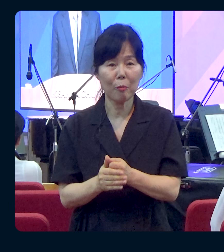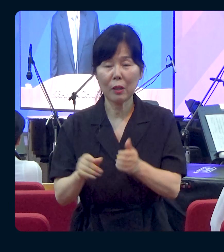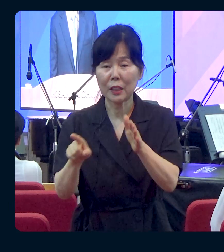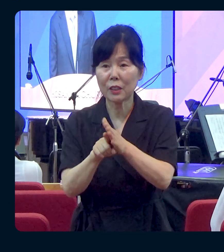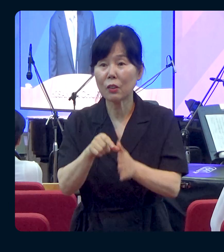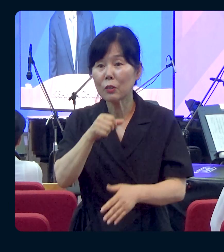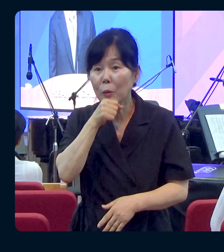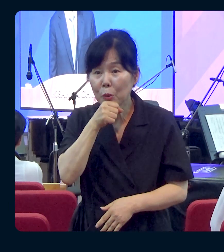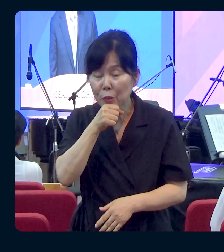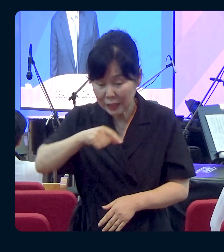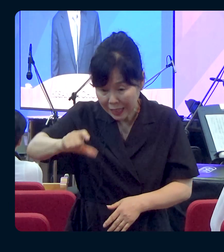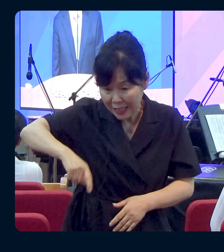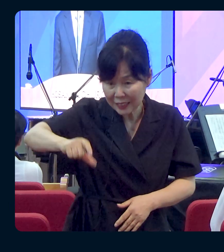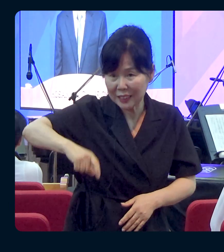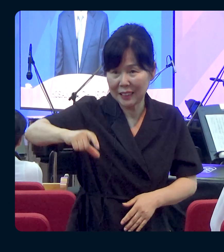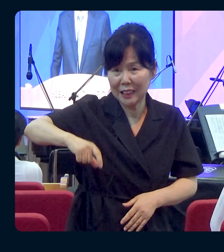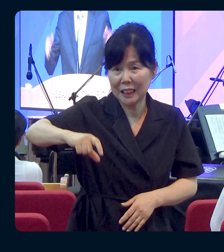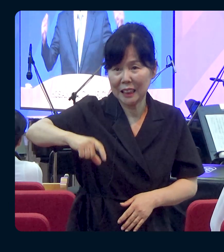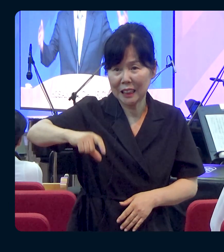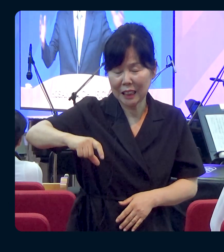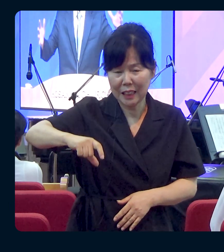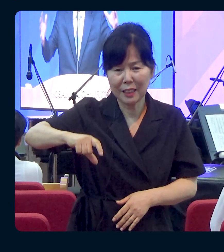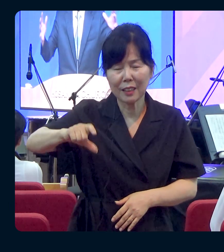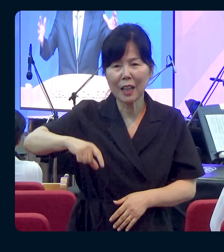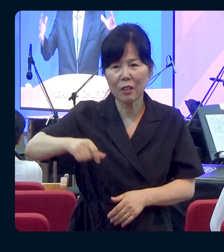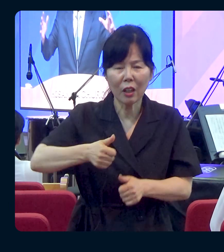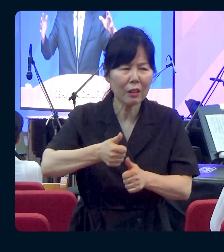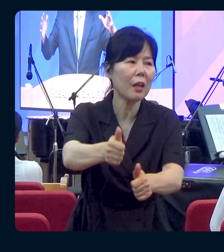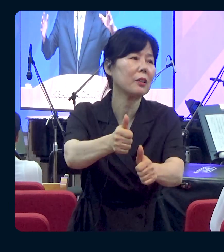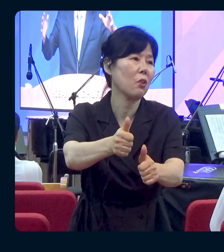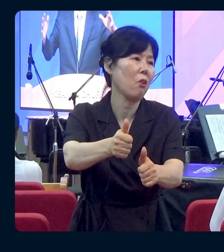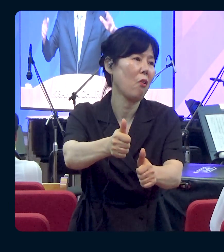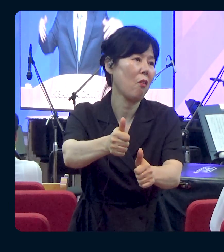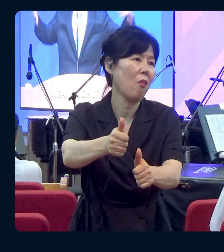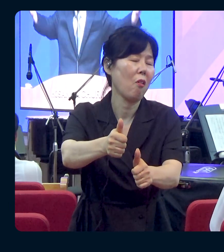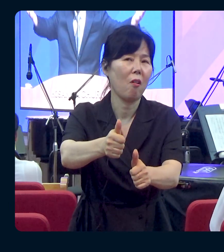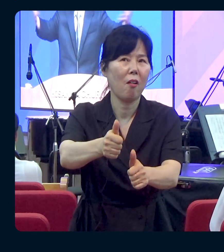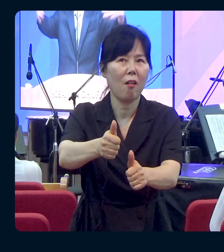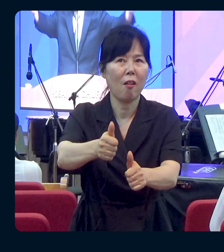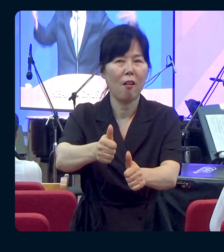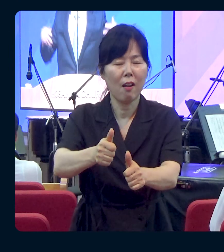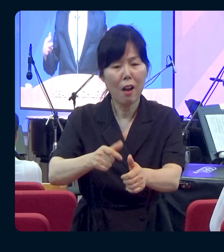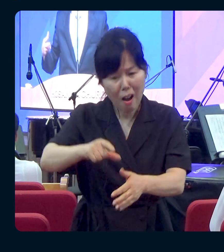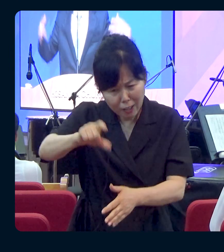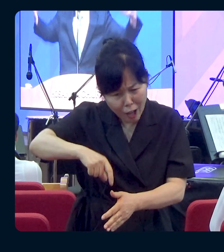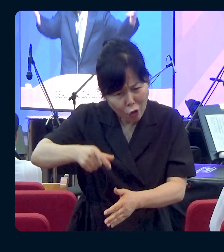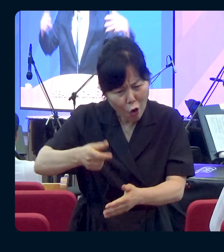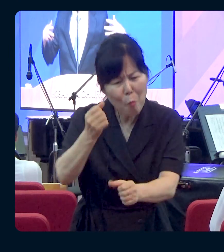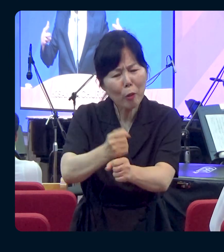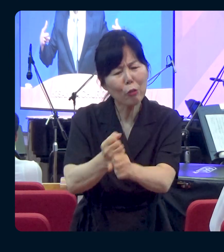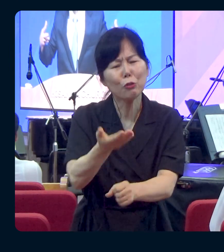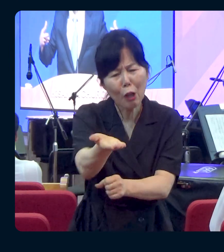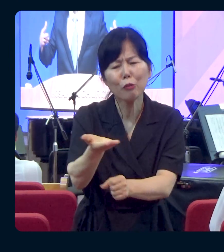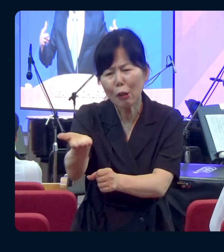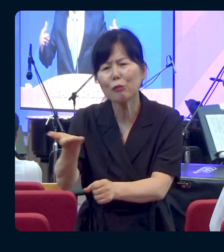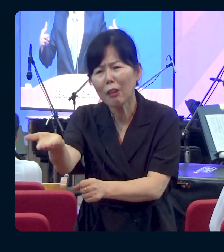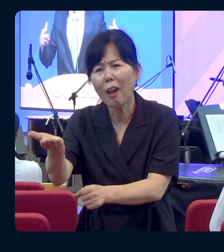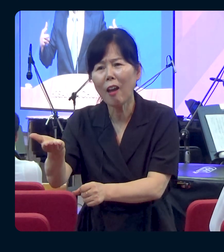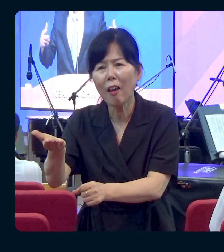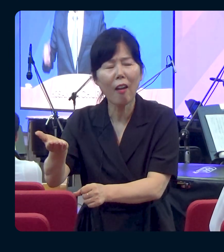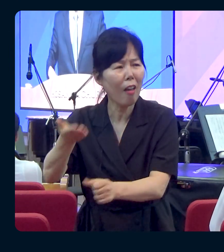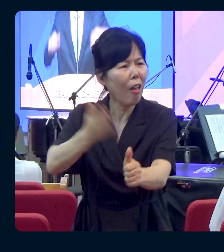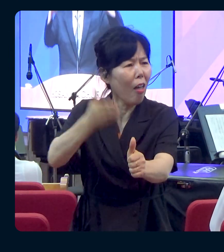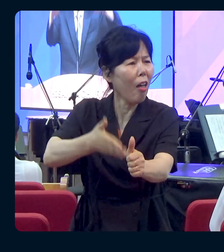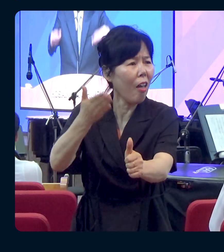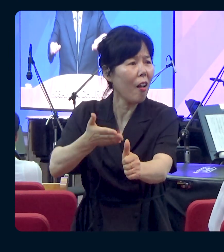아니라 크레딧 카드 발급도요, 예, 이 크레딧 스코어가 높으면요, 막 여기저기서 다 해준다고 그래요.